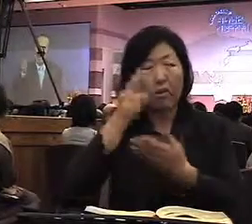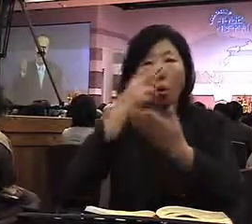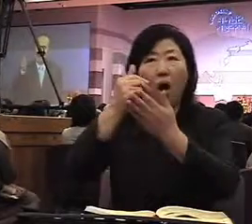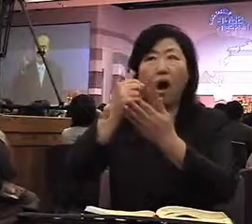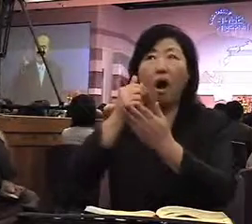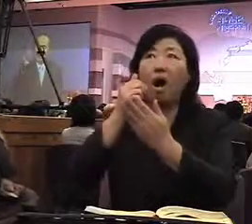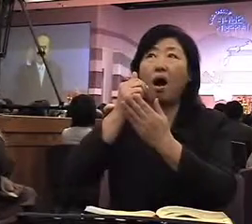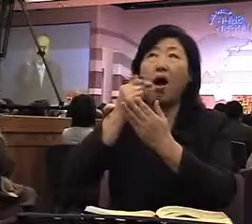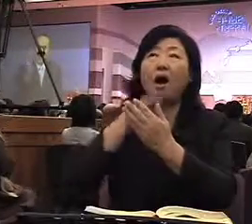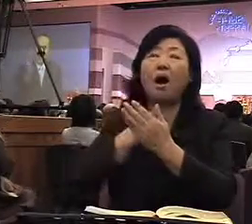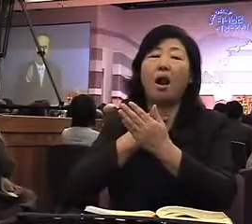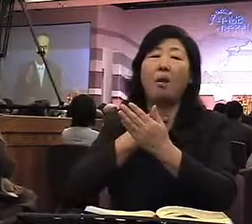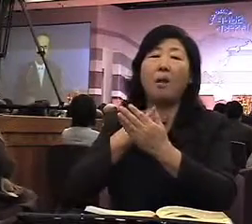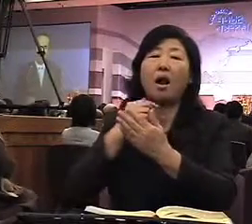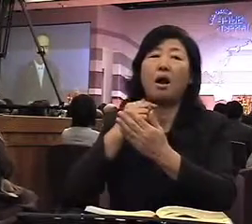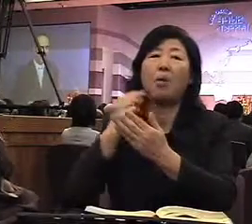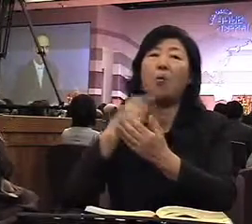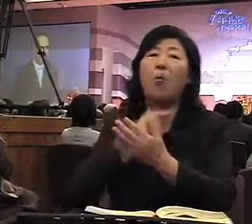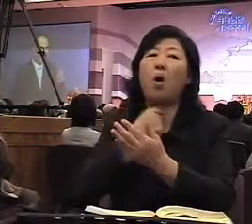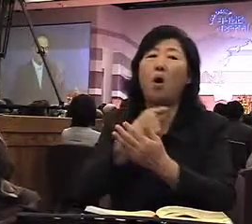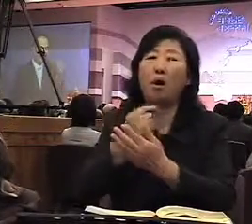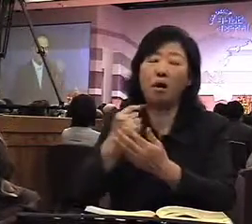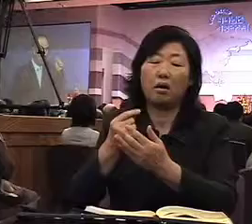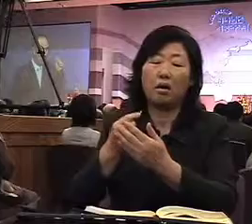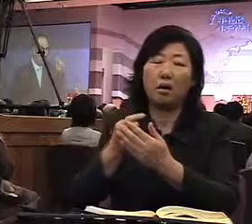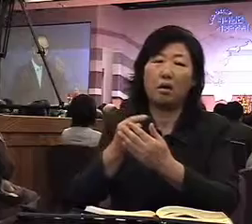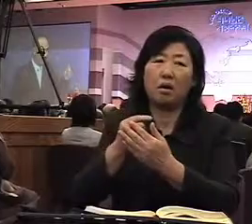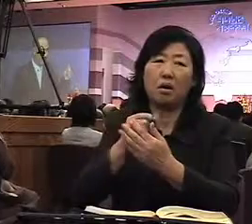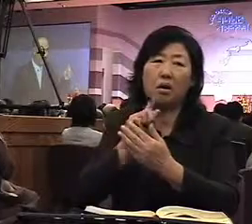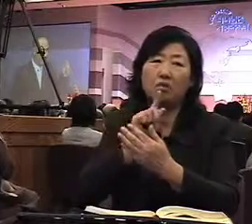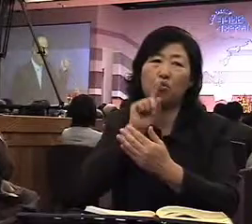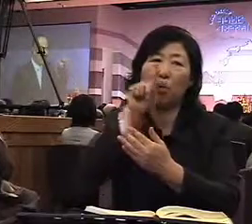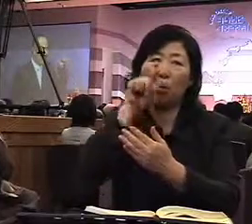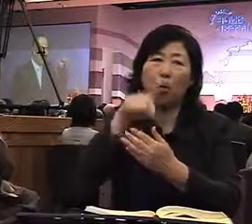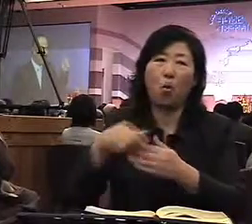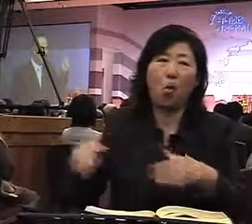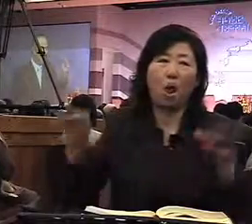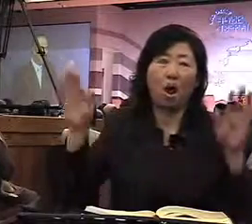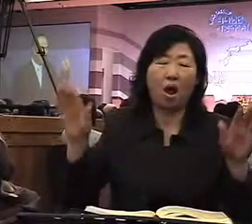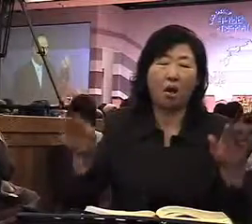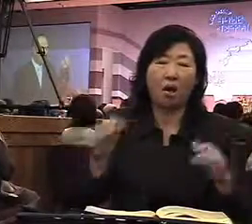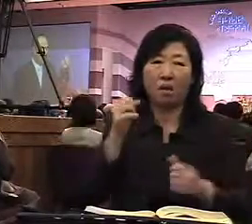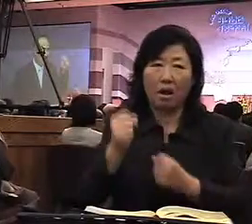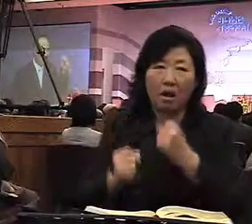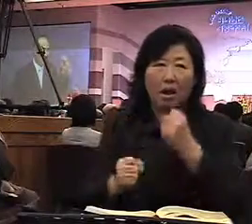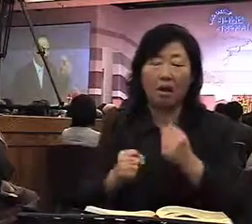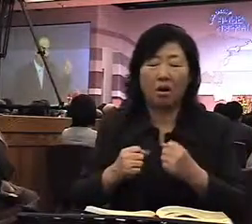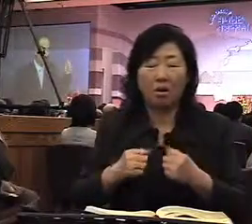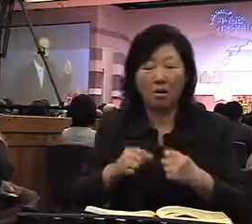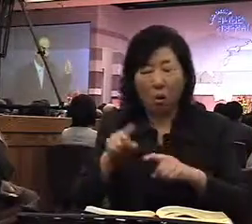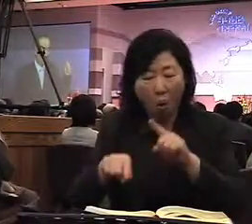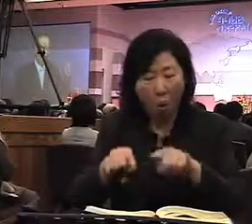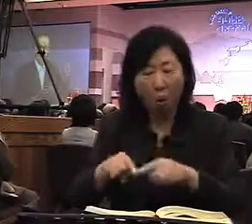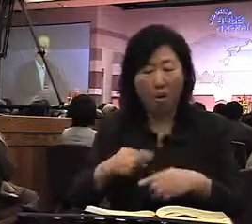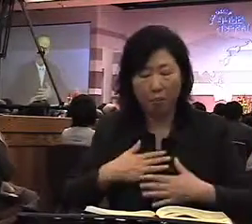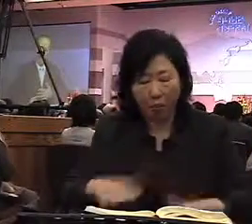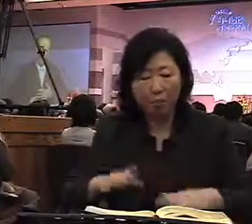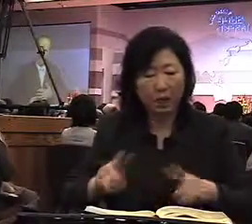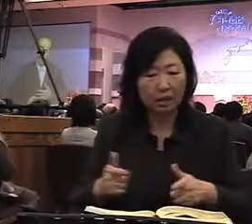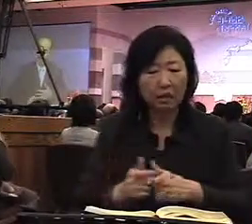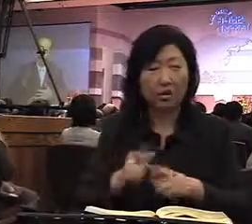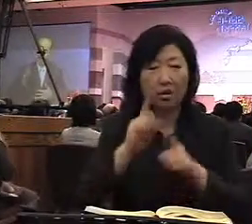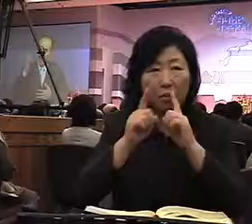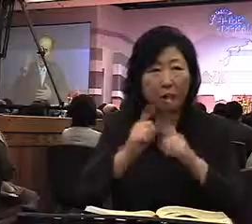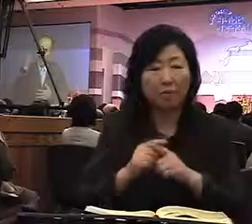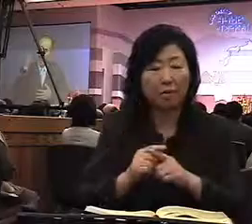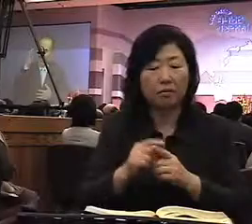여호와를 앙망하는 자는 새 힘을 얻으니 독수리가 날개춤이 위로 올라간 같을 것이요 달려가도 건비지 아니하고 걸어가도 피곤치 아니라고 말씀했으면 내가